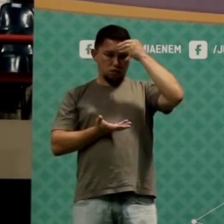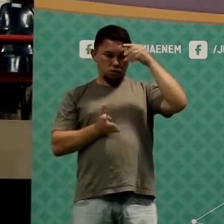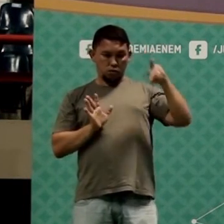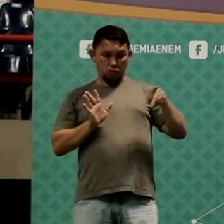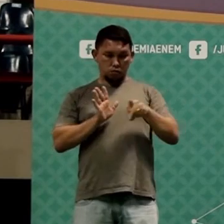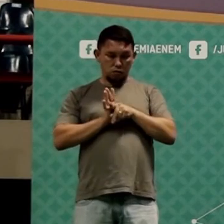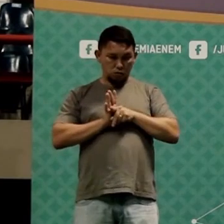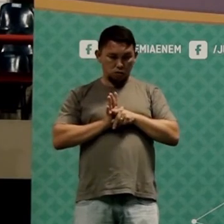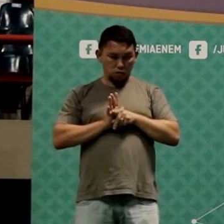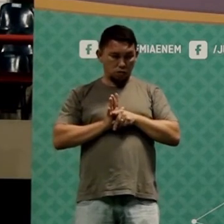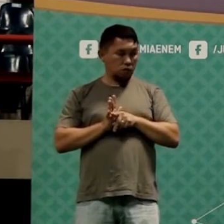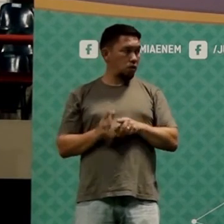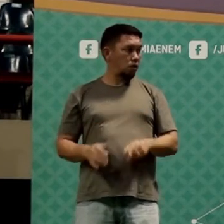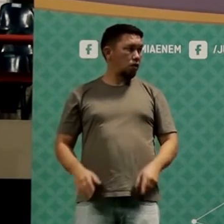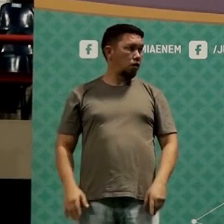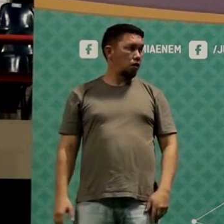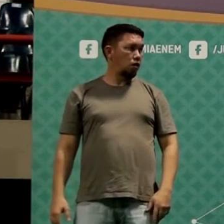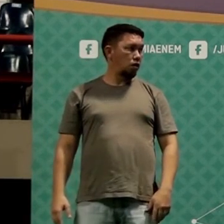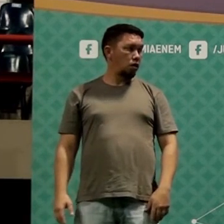do